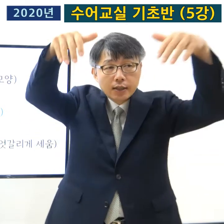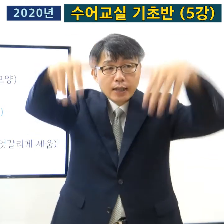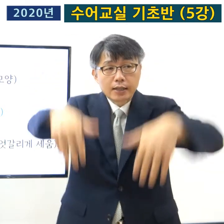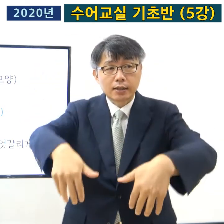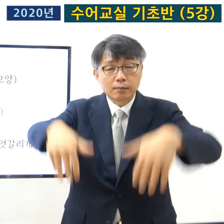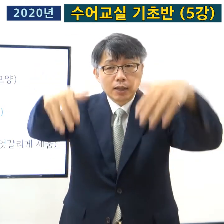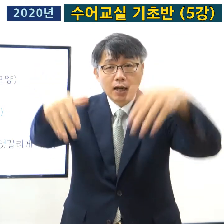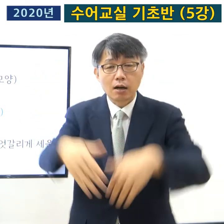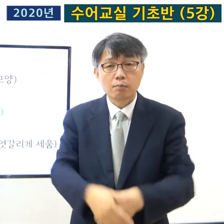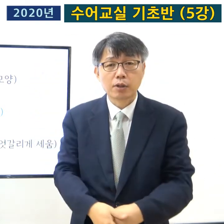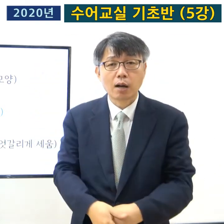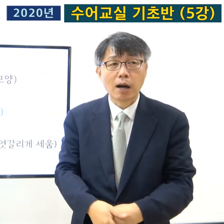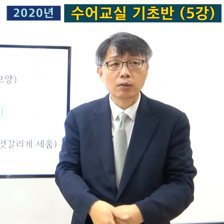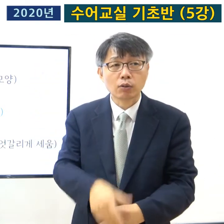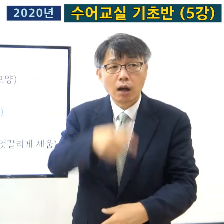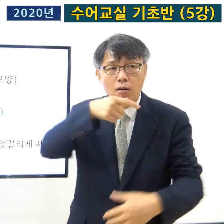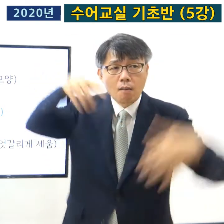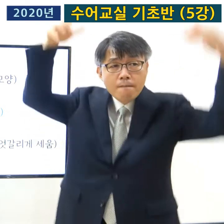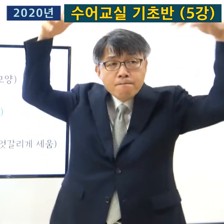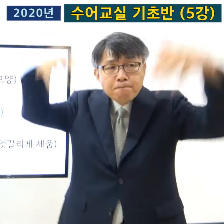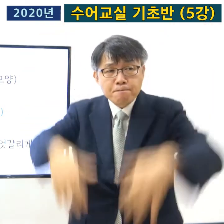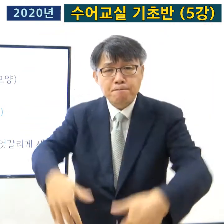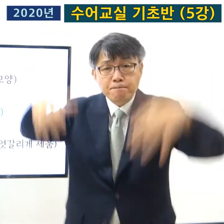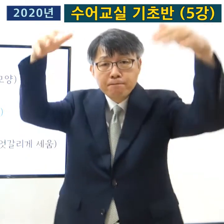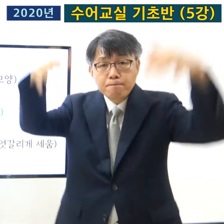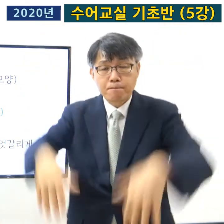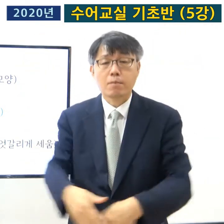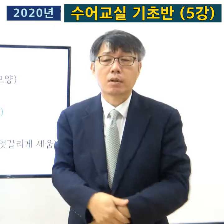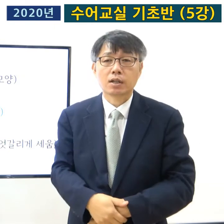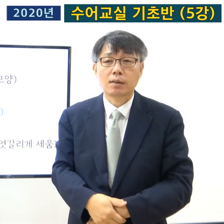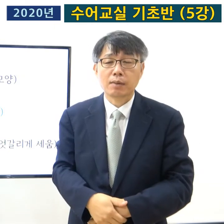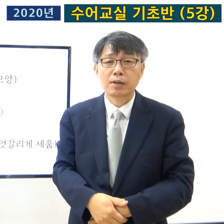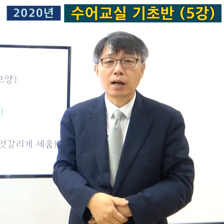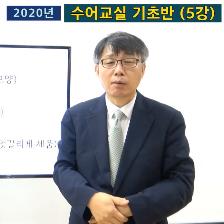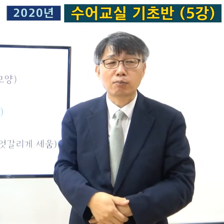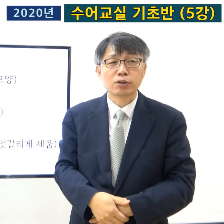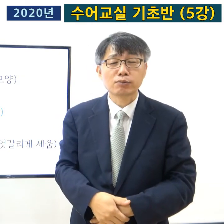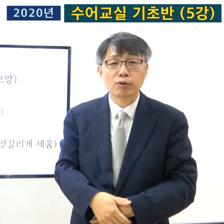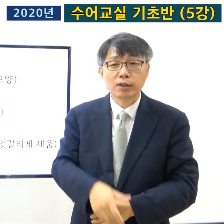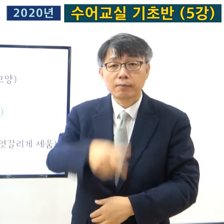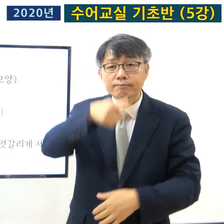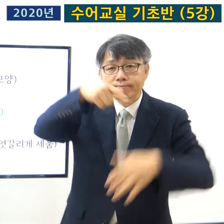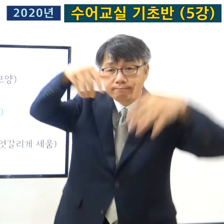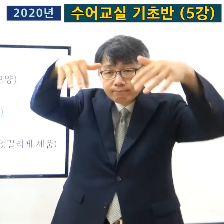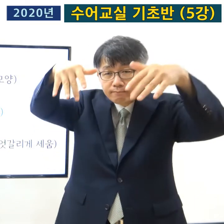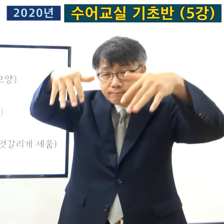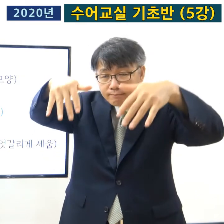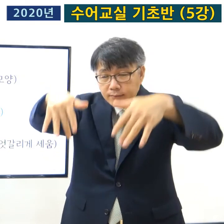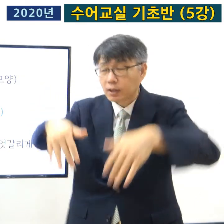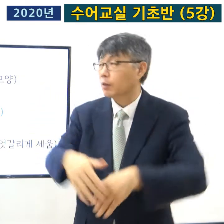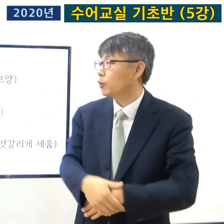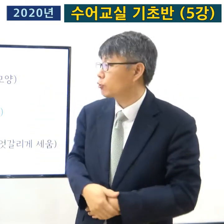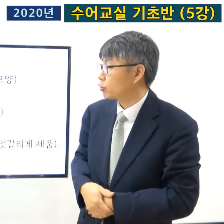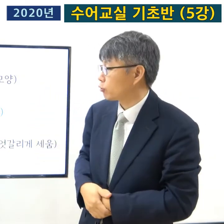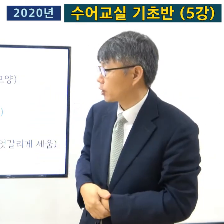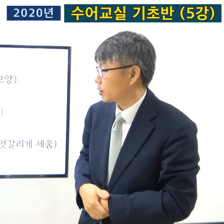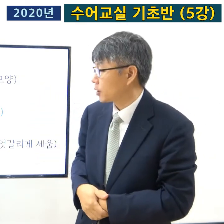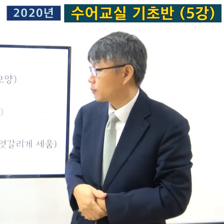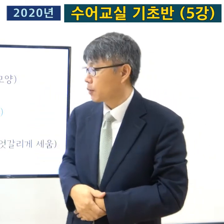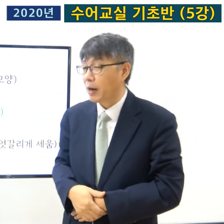내리는 겁니다. 비가 많이 온다. 그 다음에 비가 뭐 부슬부슬 온다. 이렇게 표현해 주실 수 있겠습니다.